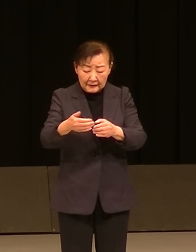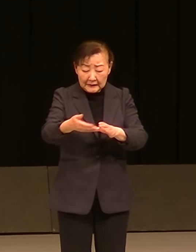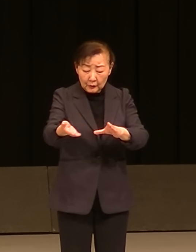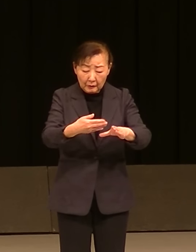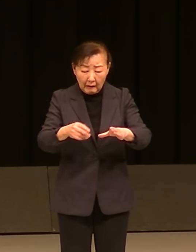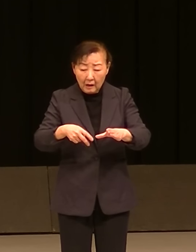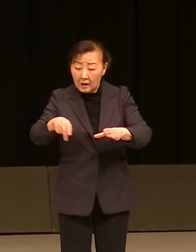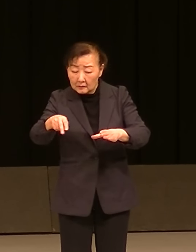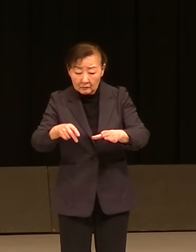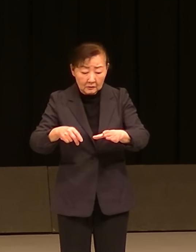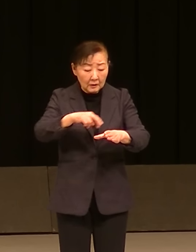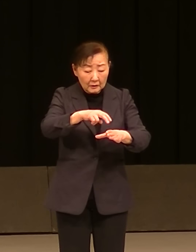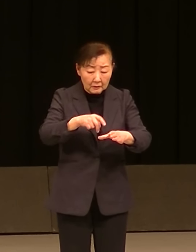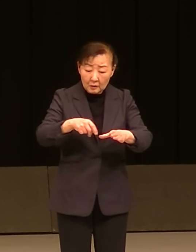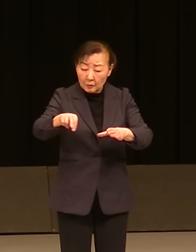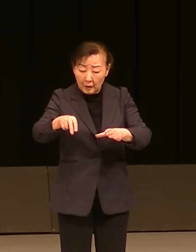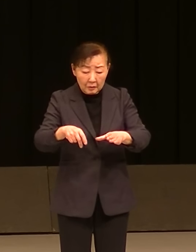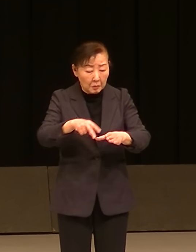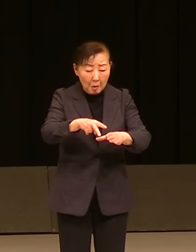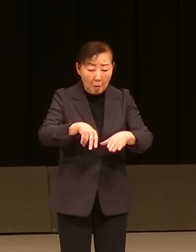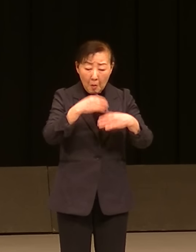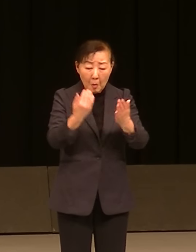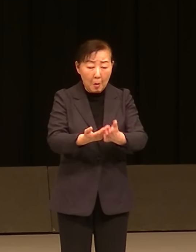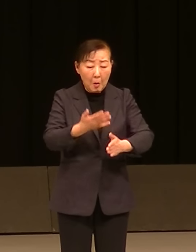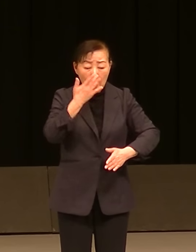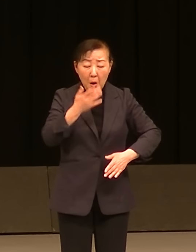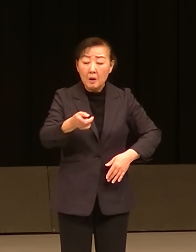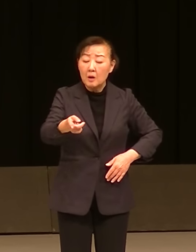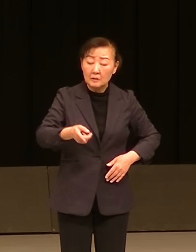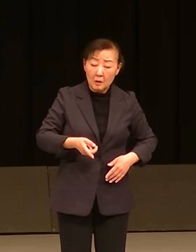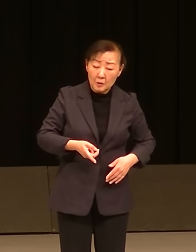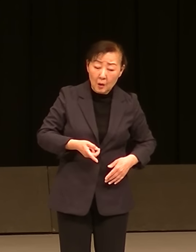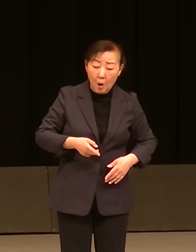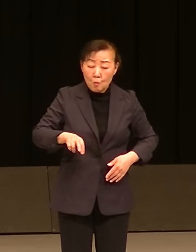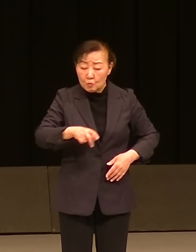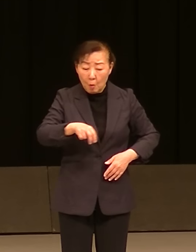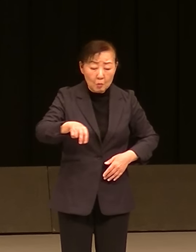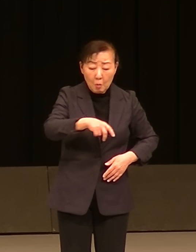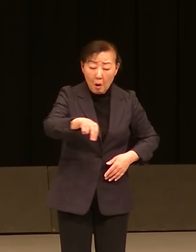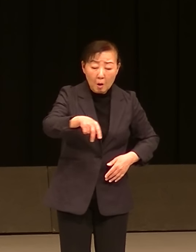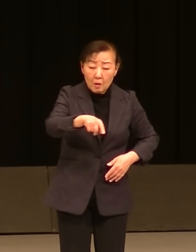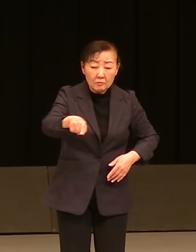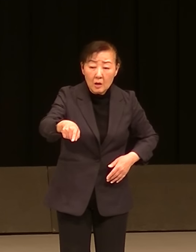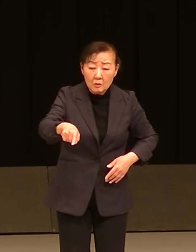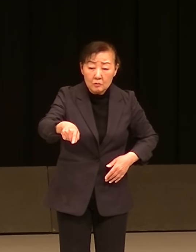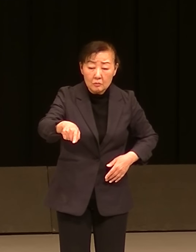ふら、あっちへふらふら、何にもわからないで、うろうろふらふらしている、